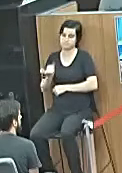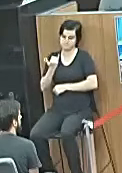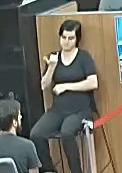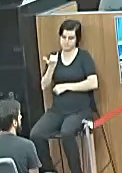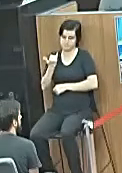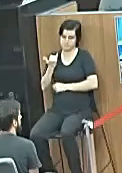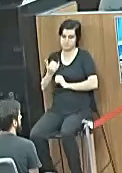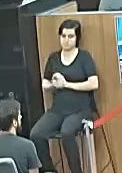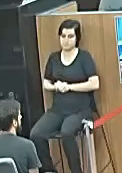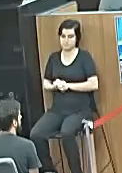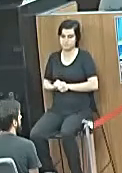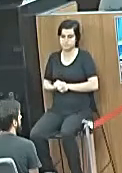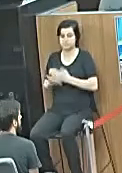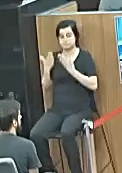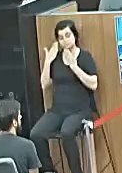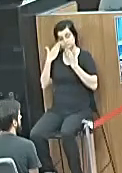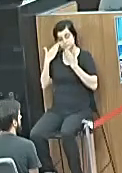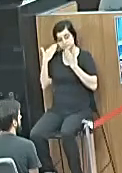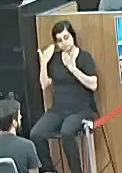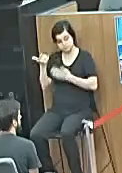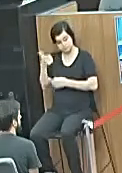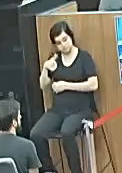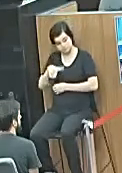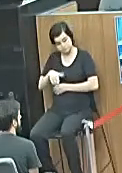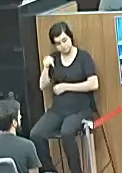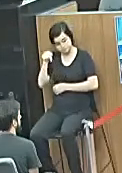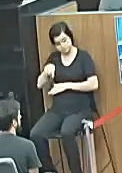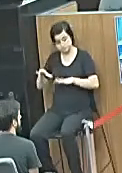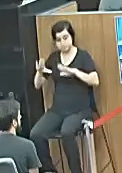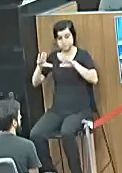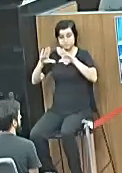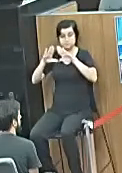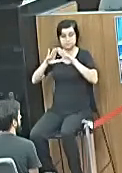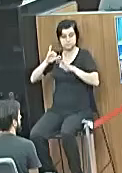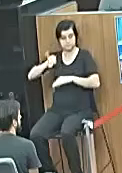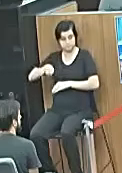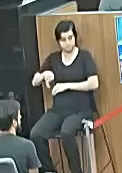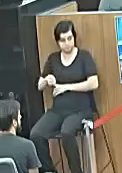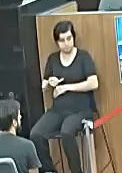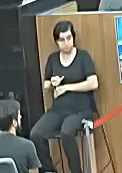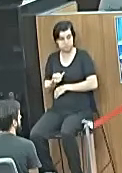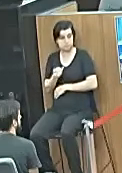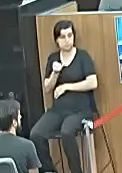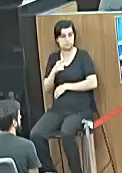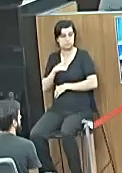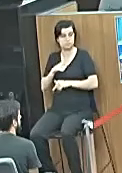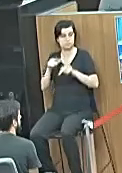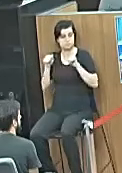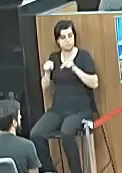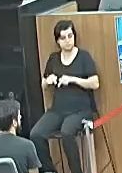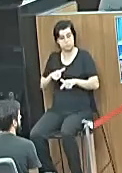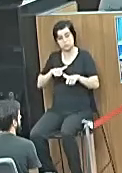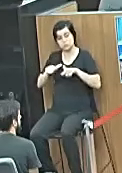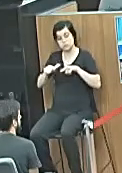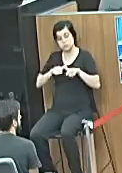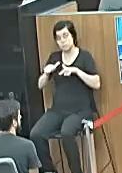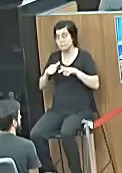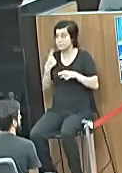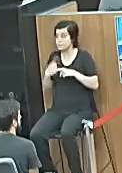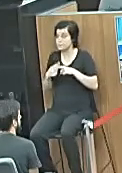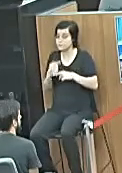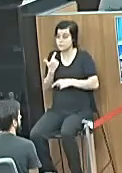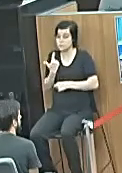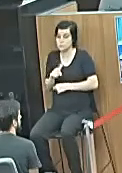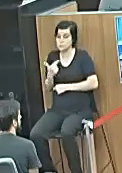estado por fim gostaria de agradecer mais uma vez essa casa por essa oportunidade e por esse trabalho porque não há